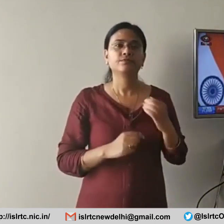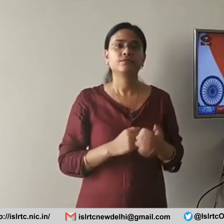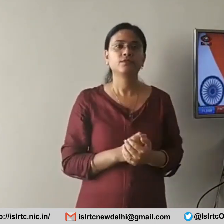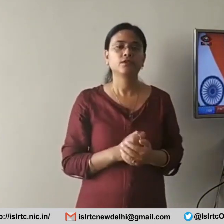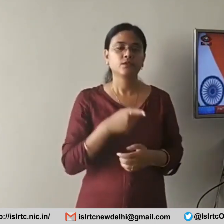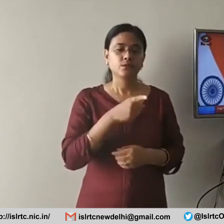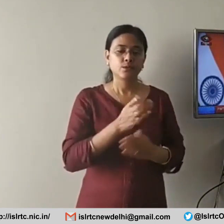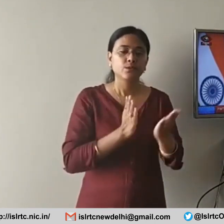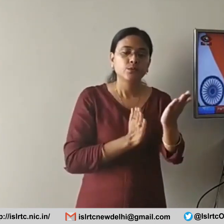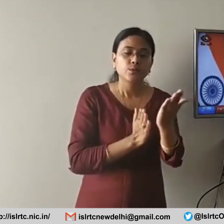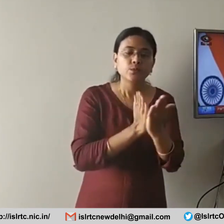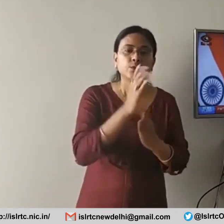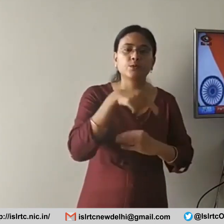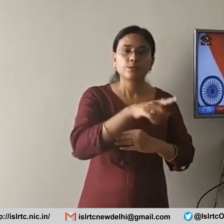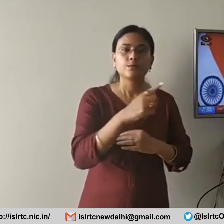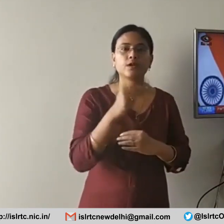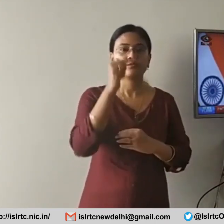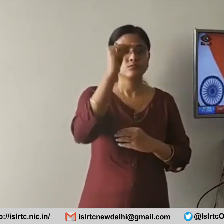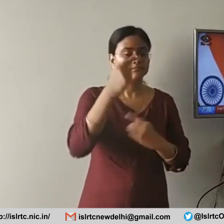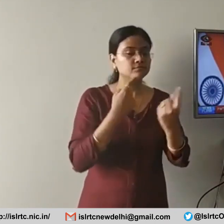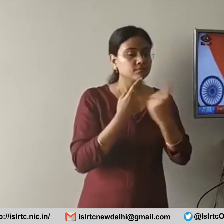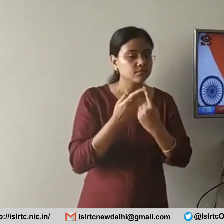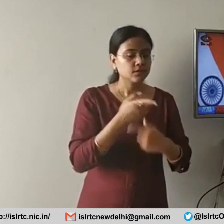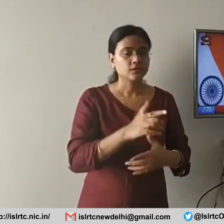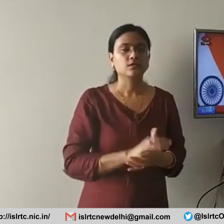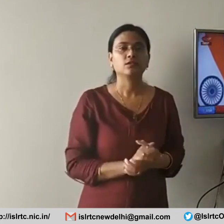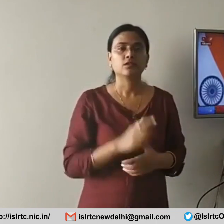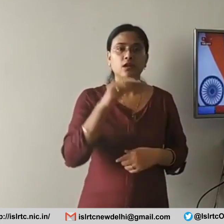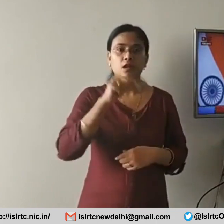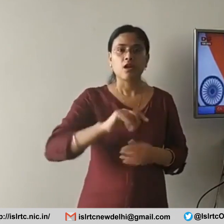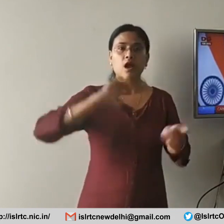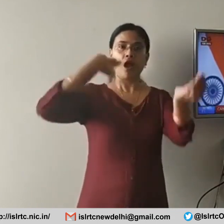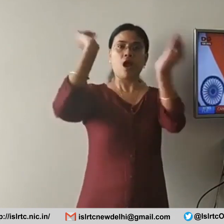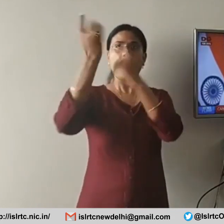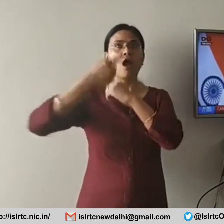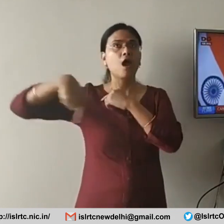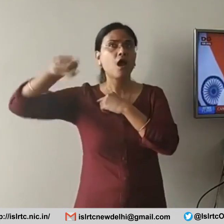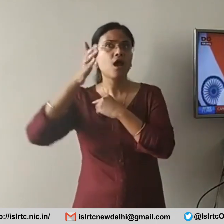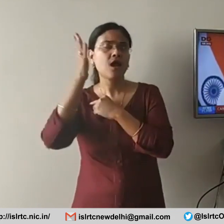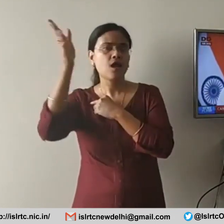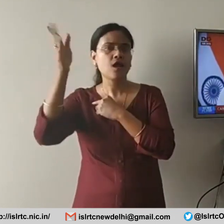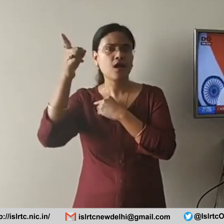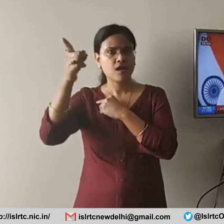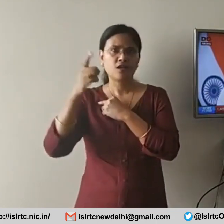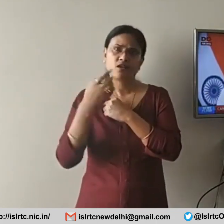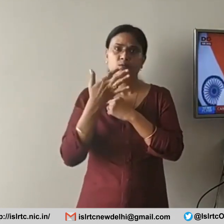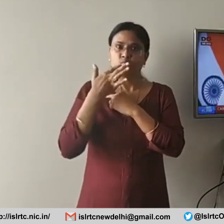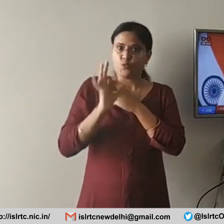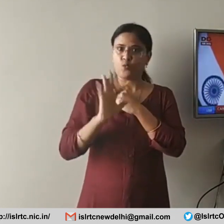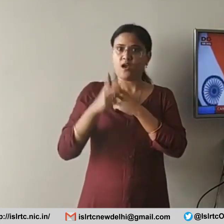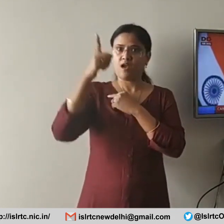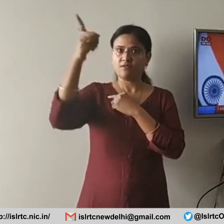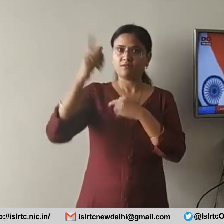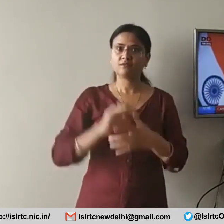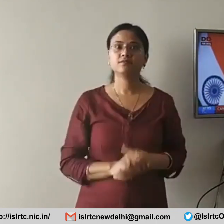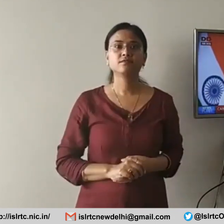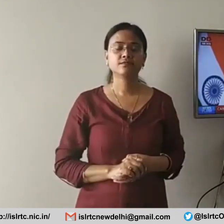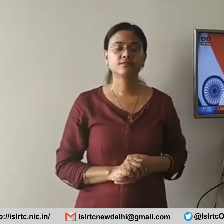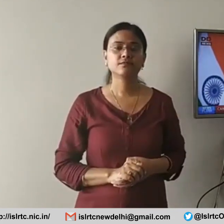उस मार्ग की चर्चा आज दुनिया भर में होना बहुत स्वाभाविक है।